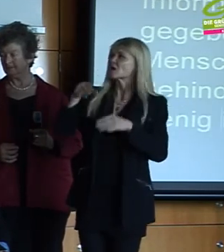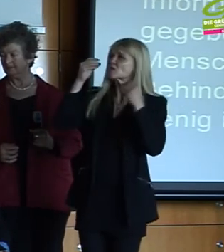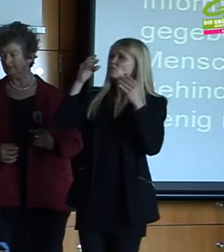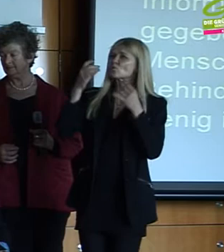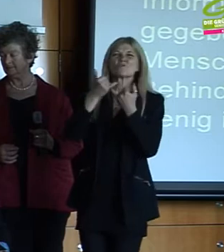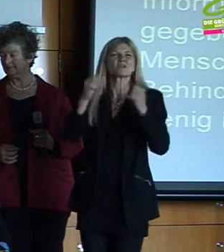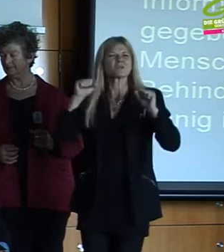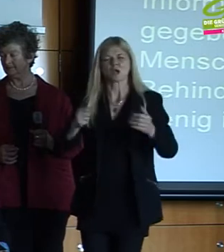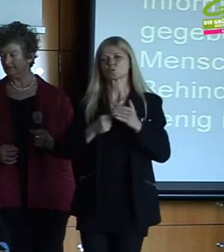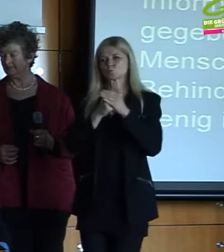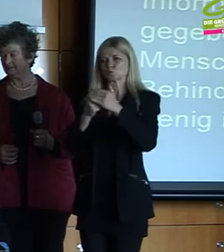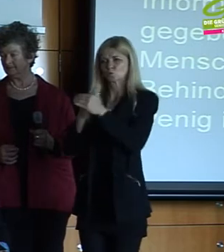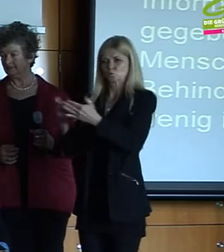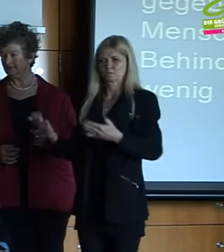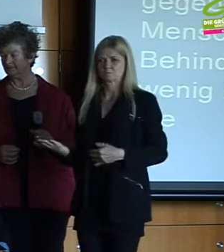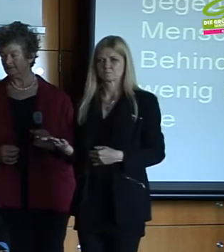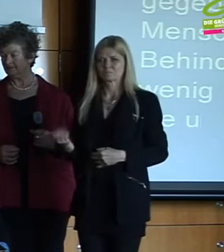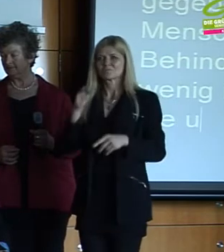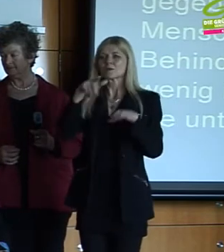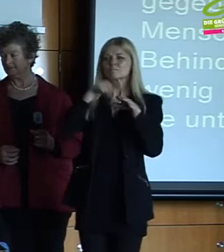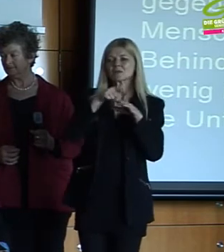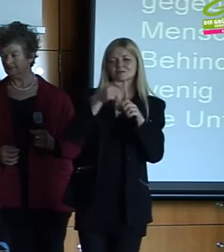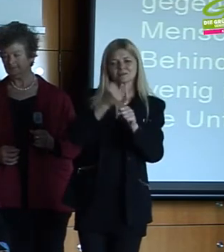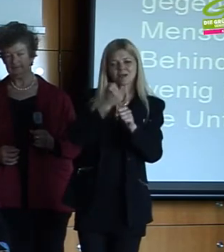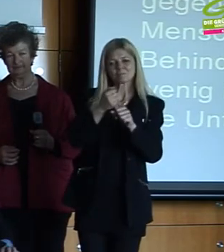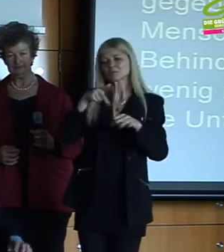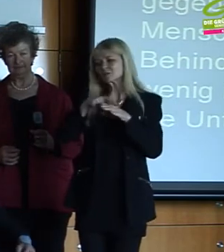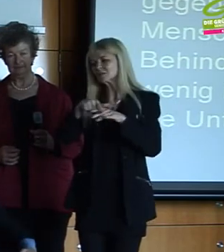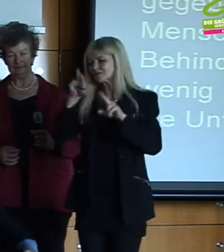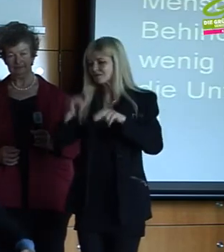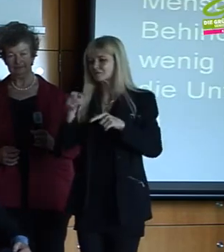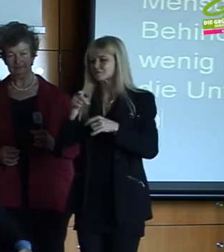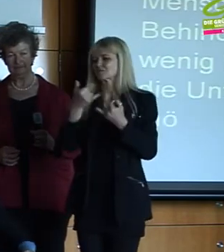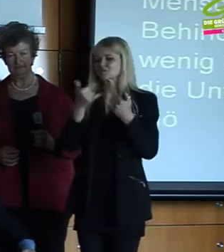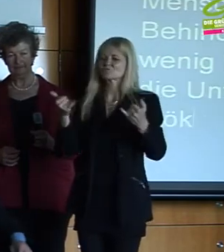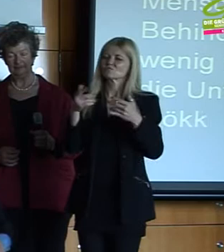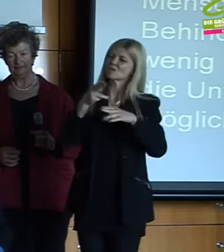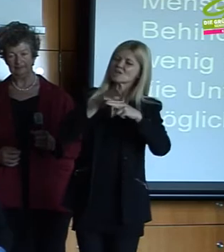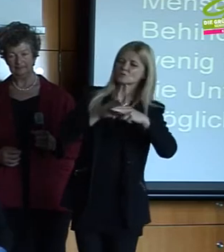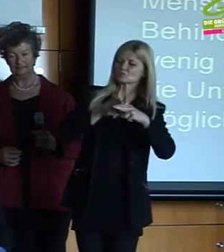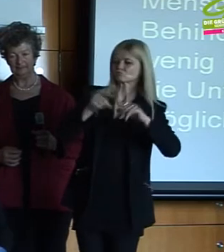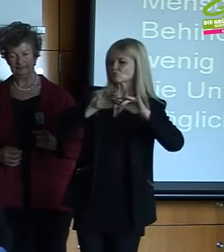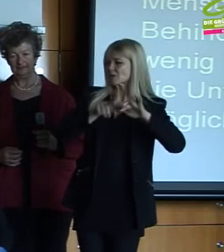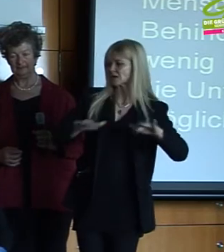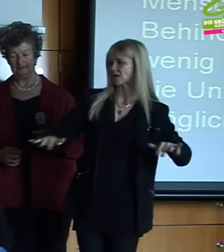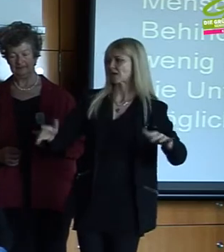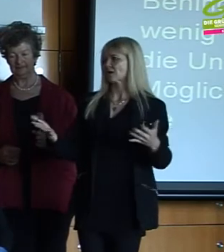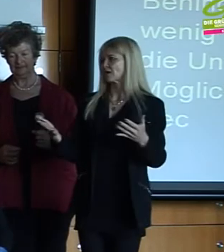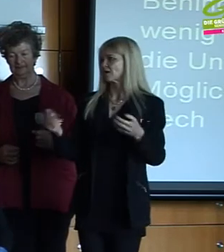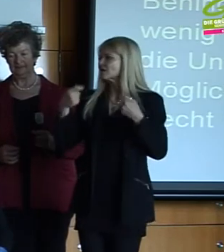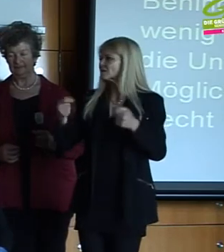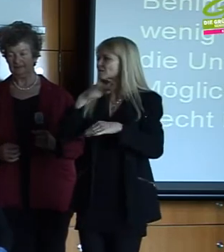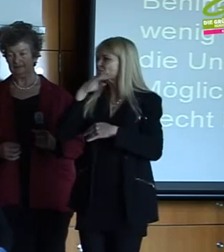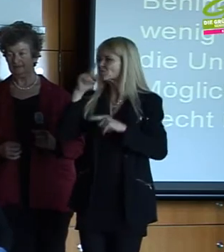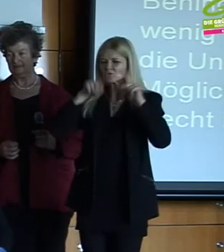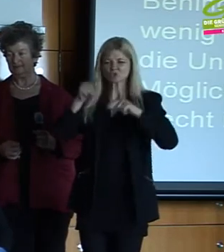Die Behindertenarbeit oder das Behindertenrecht ist eine Querschnittmaterie. Das heißt, es gibt viele unterschiedliche Gesetze, die